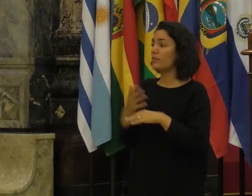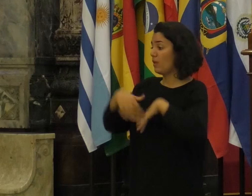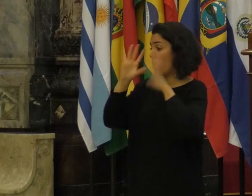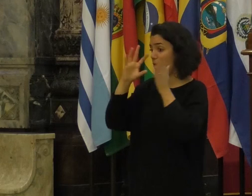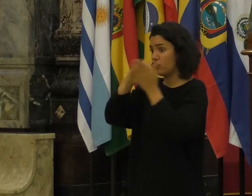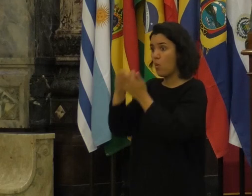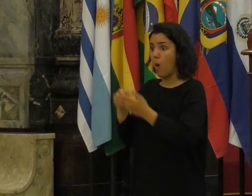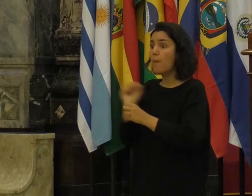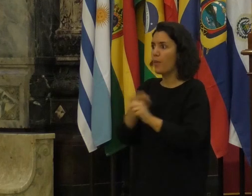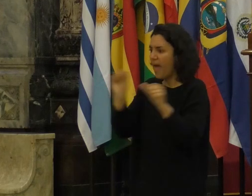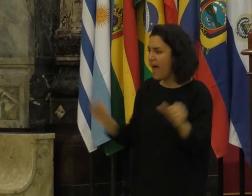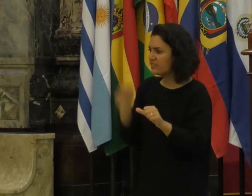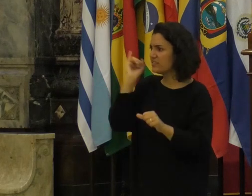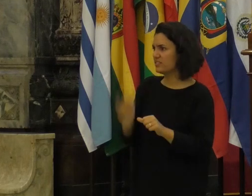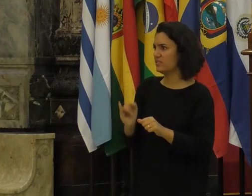pueda ser hecho.